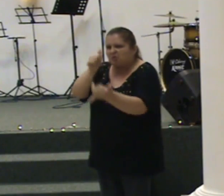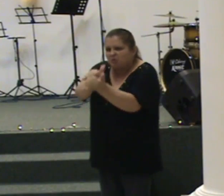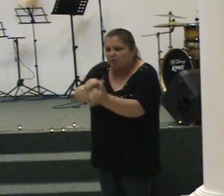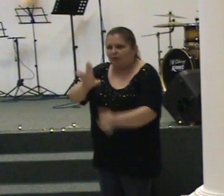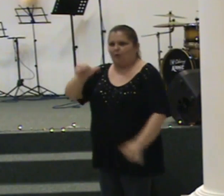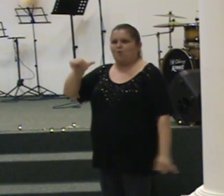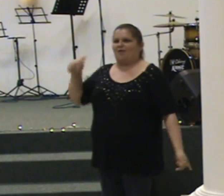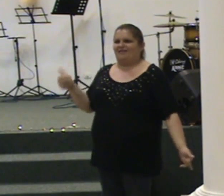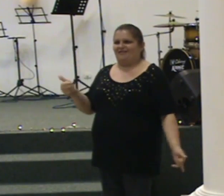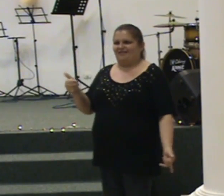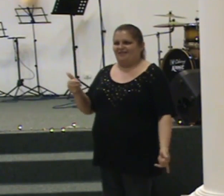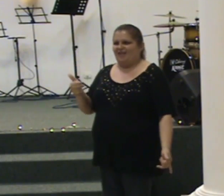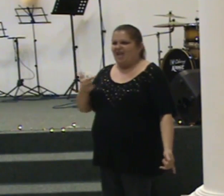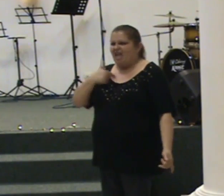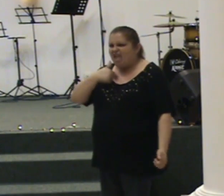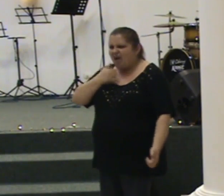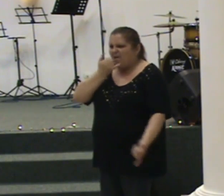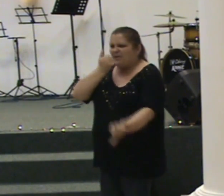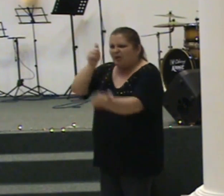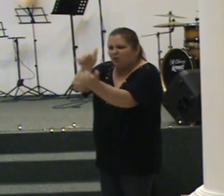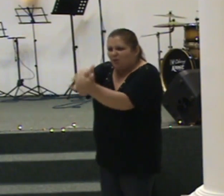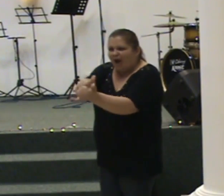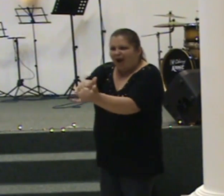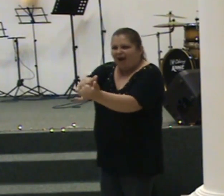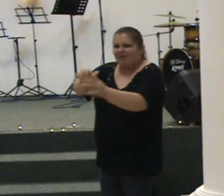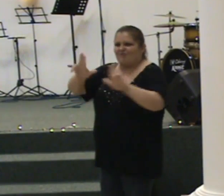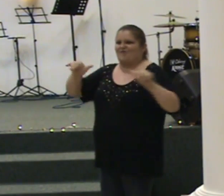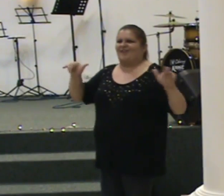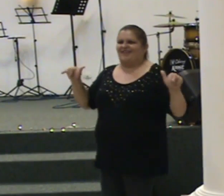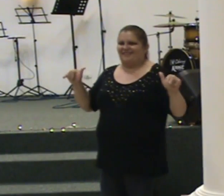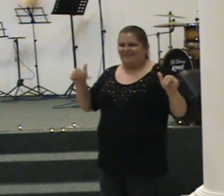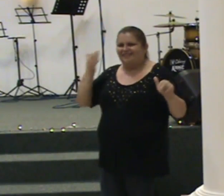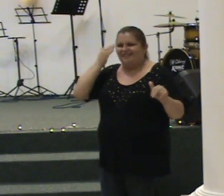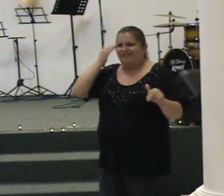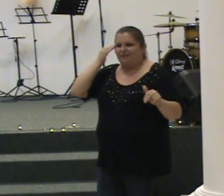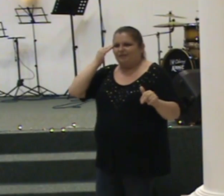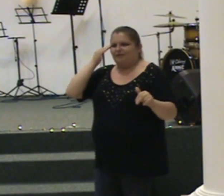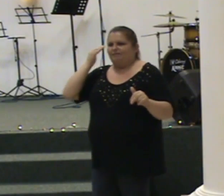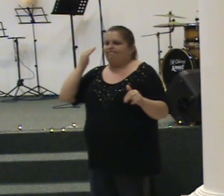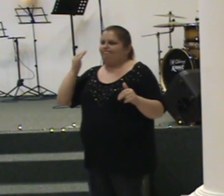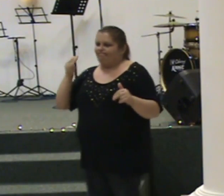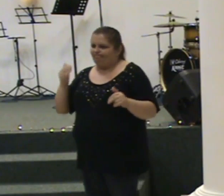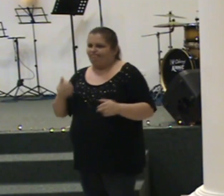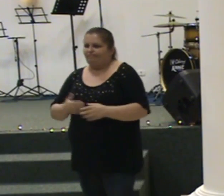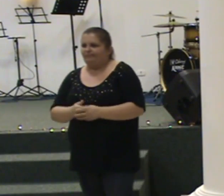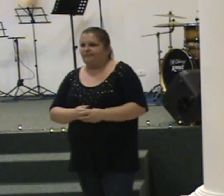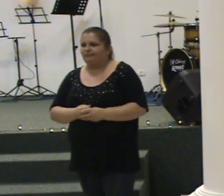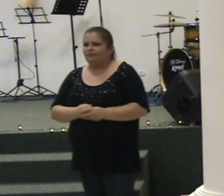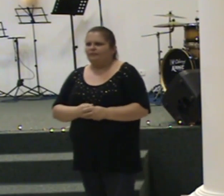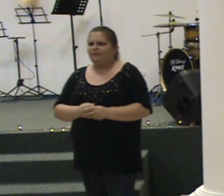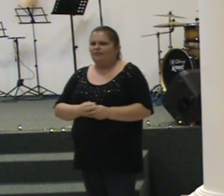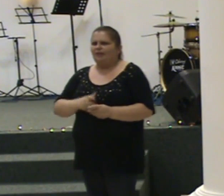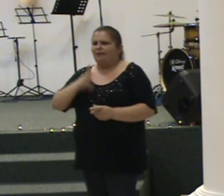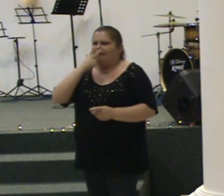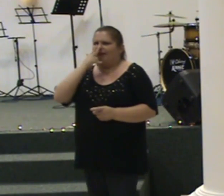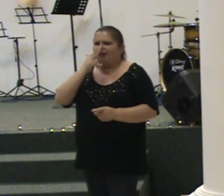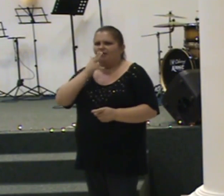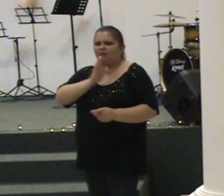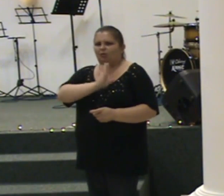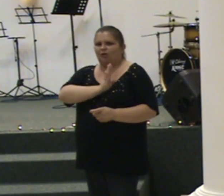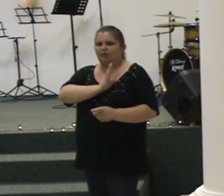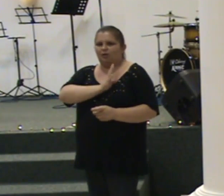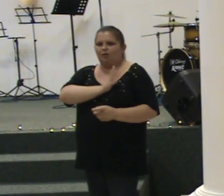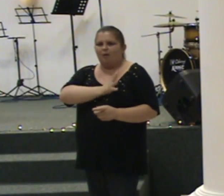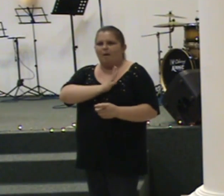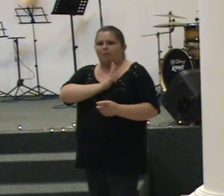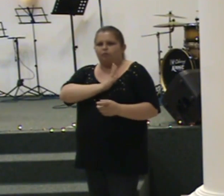quebrar o espírito de frieza que há nos corações, o endurecimento de corações, que esse Natal seja um Natal